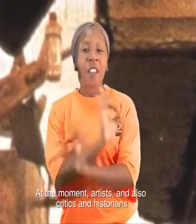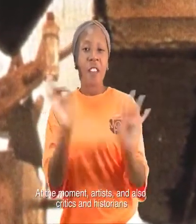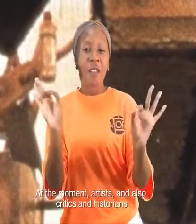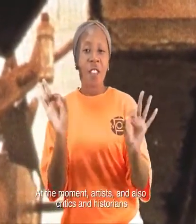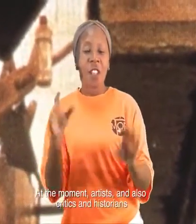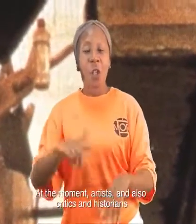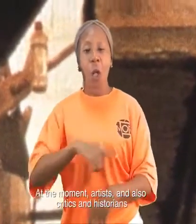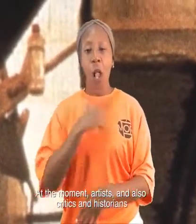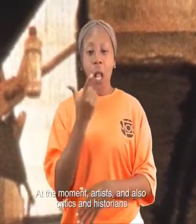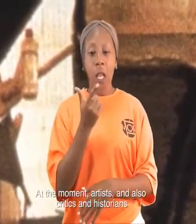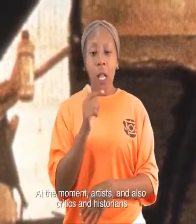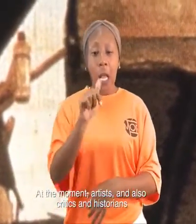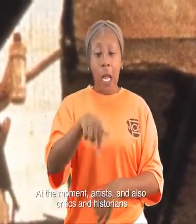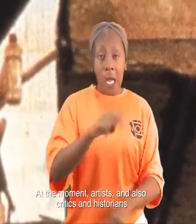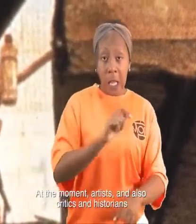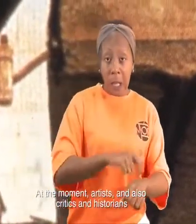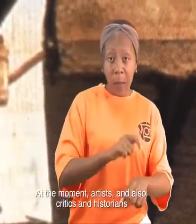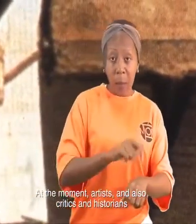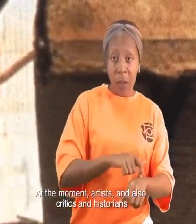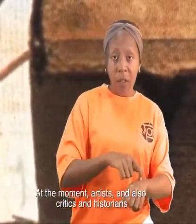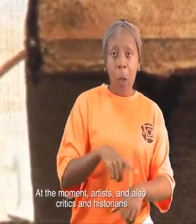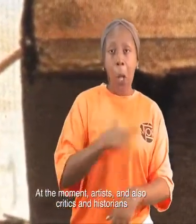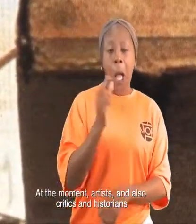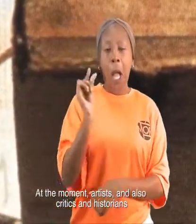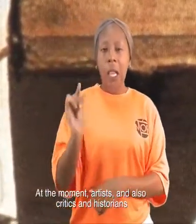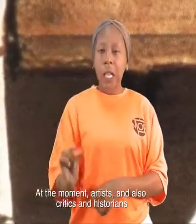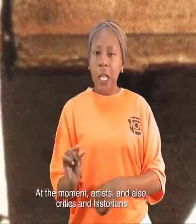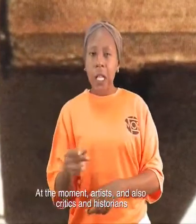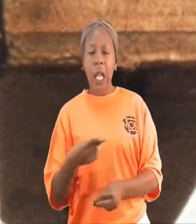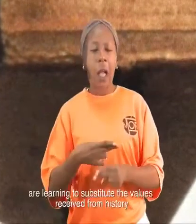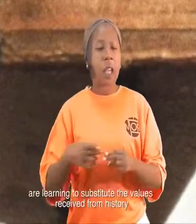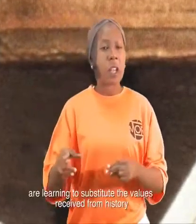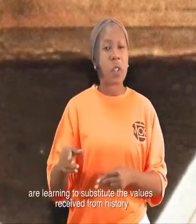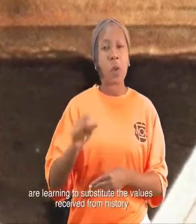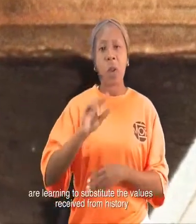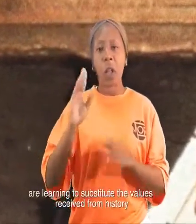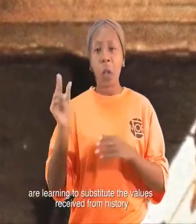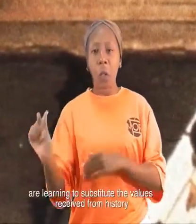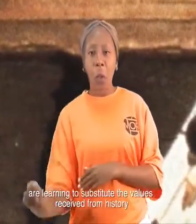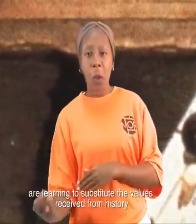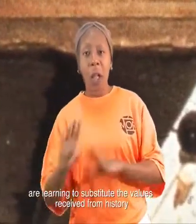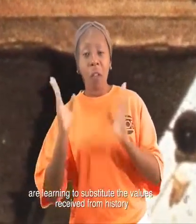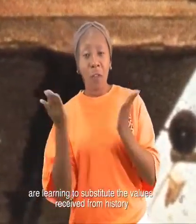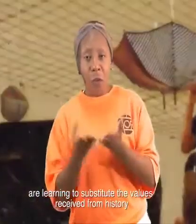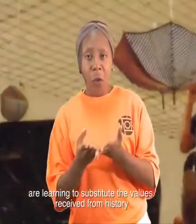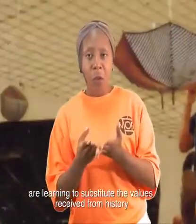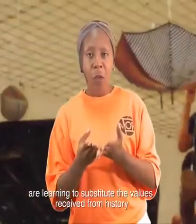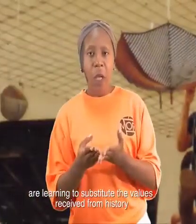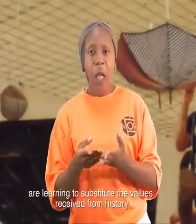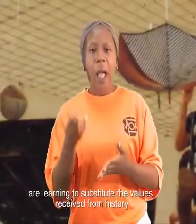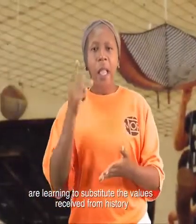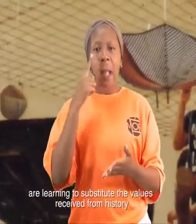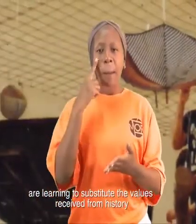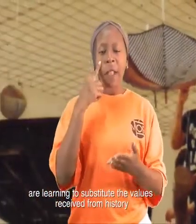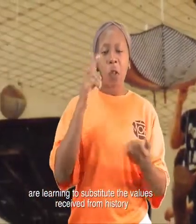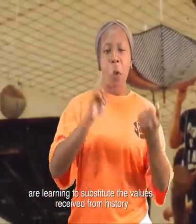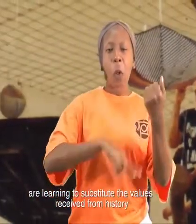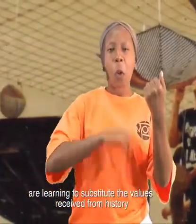los artistas y también los críticos e historiadores están aprendiendo a sustituir los valores recibidos de la